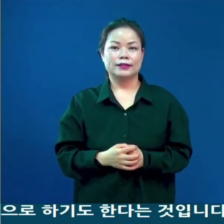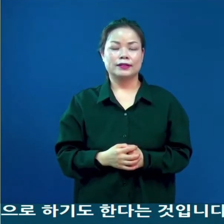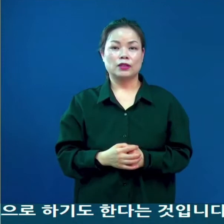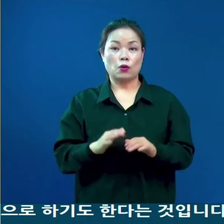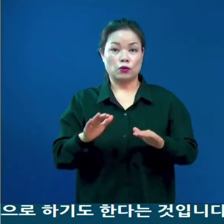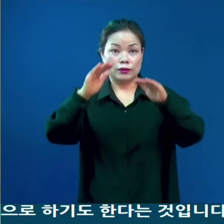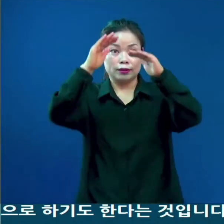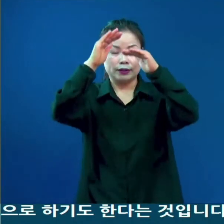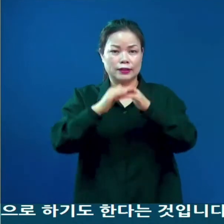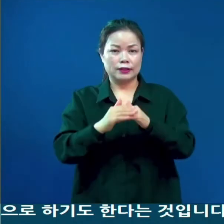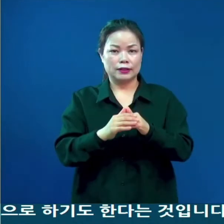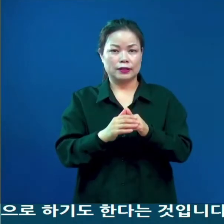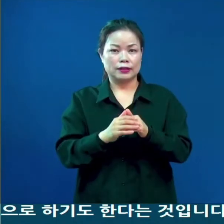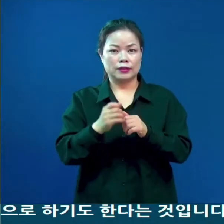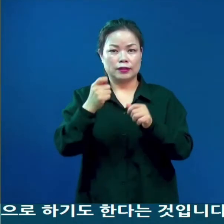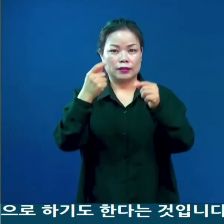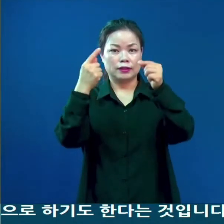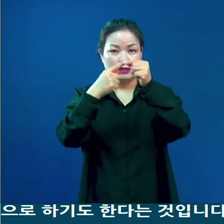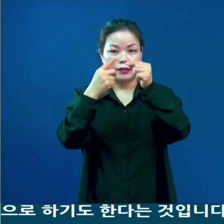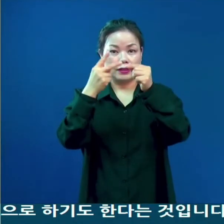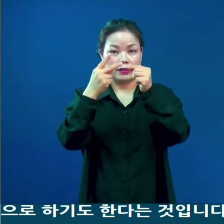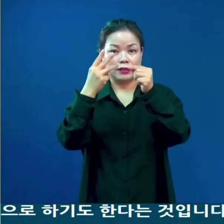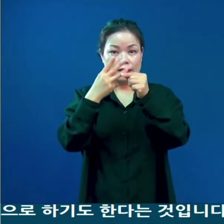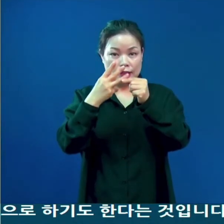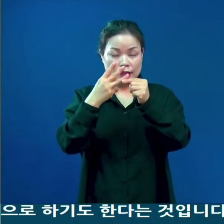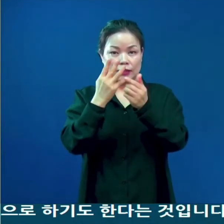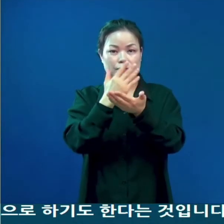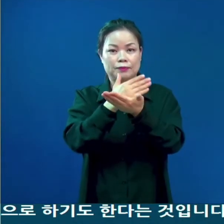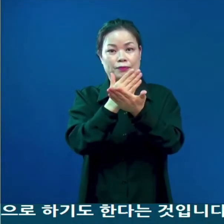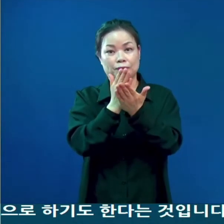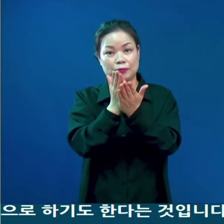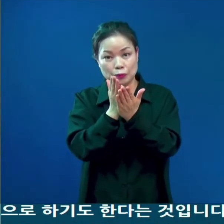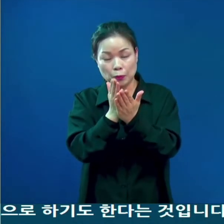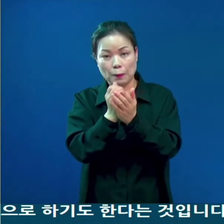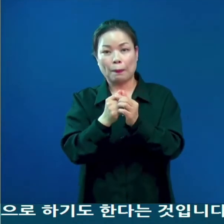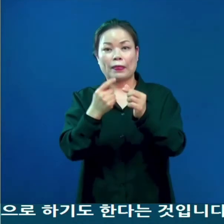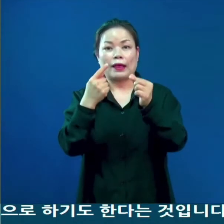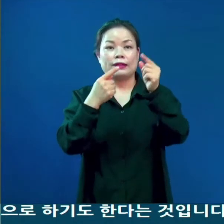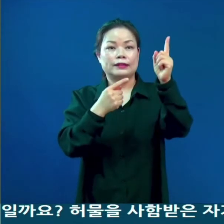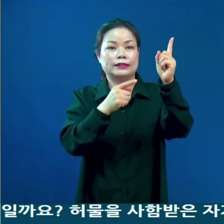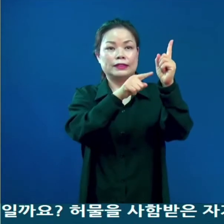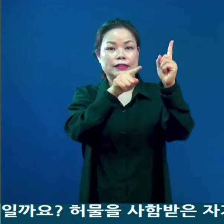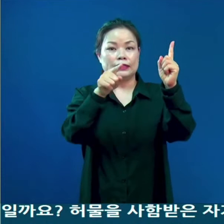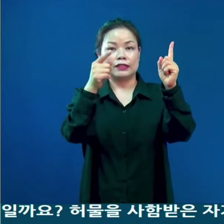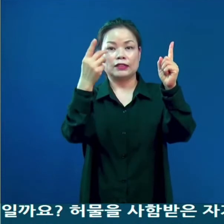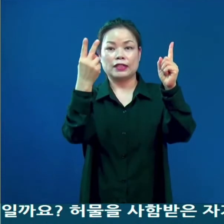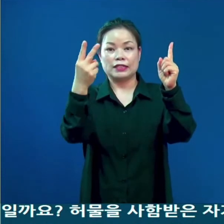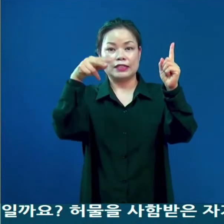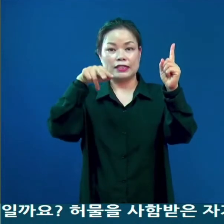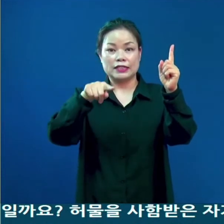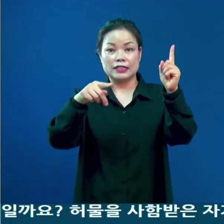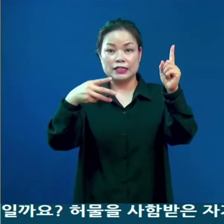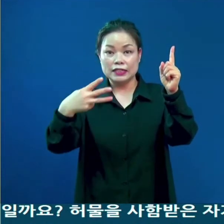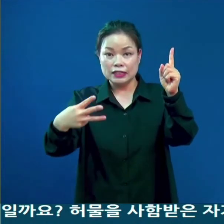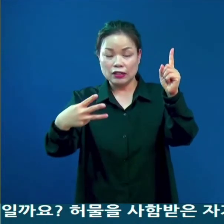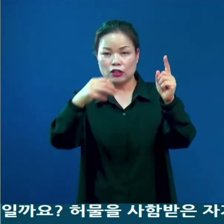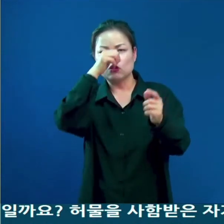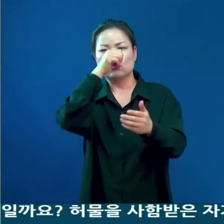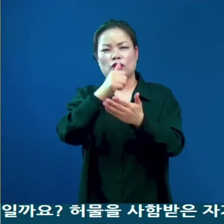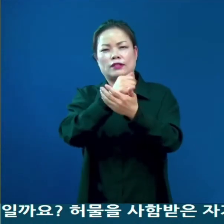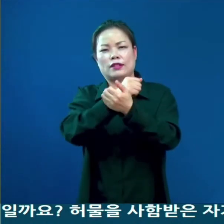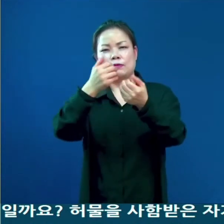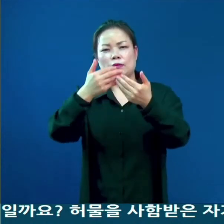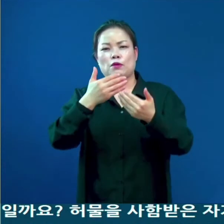그래서 오늘 본문은 크게 세 구조로 살펴볼 수 있습니다. 먼저는 1절과 2절에서는요, 죄 사함을 받은 자가